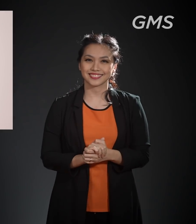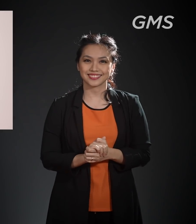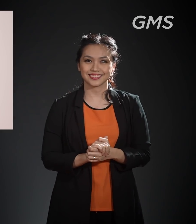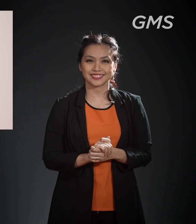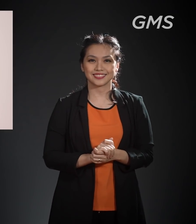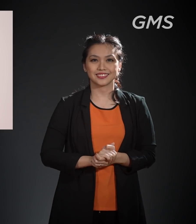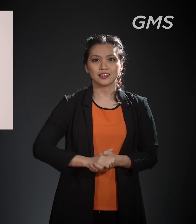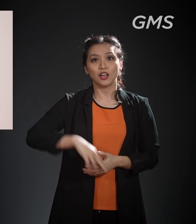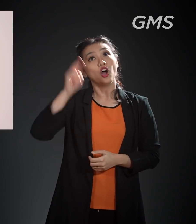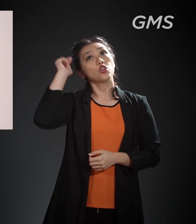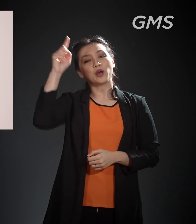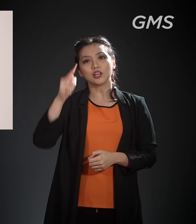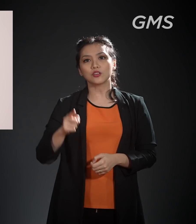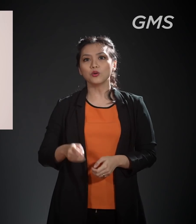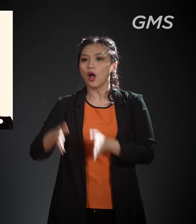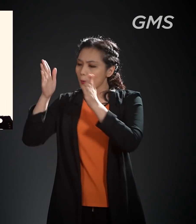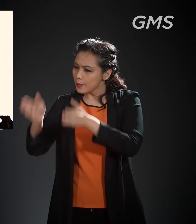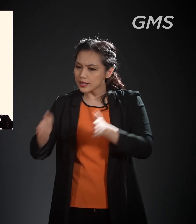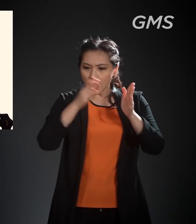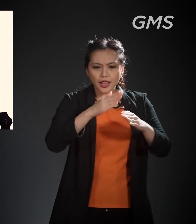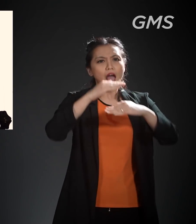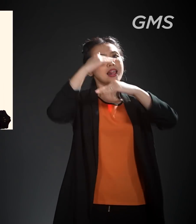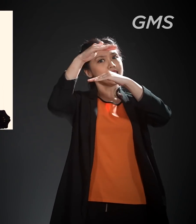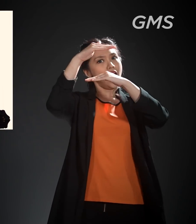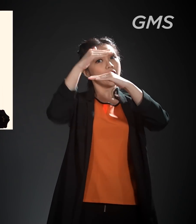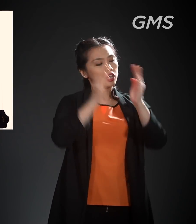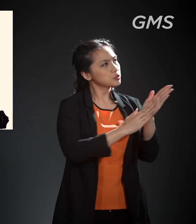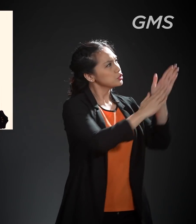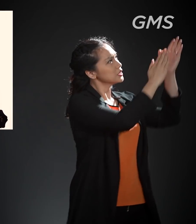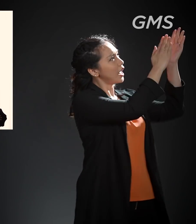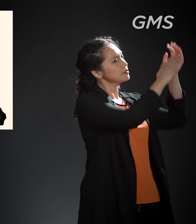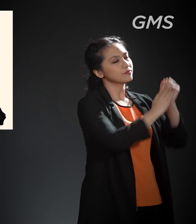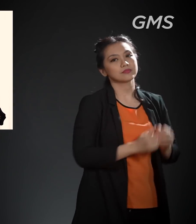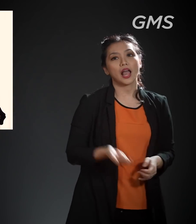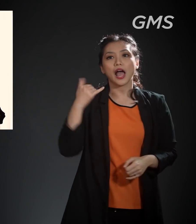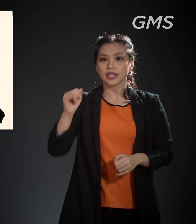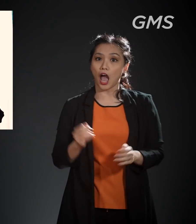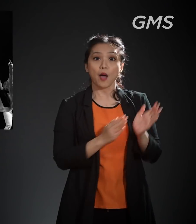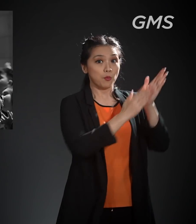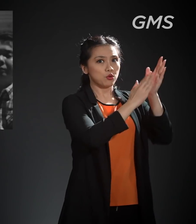Karena Allah bertata di atas pujian. Siapa memuji, Allah mengatasi hidupnya.